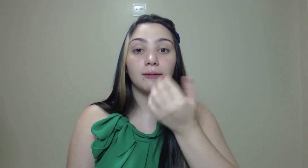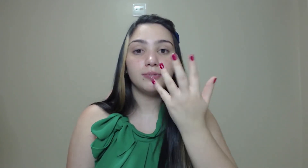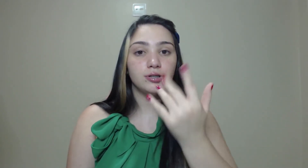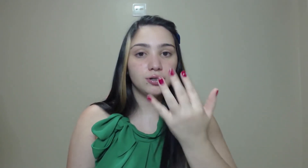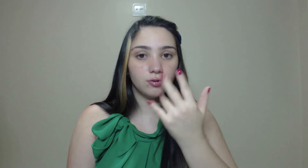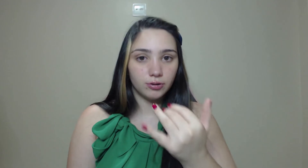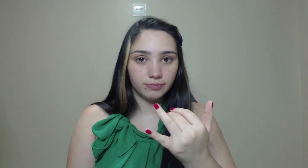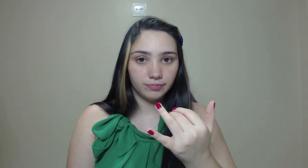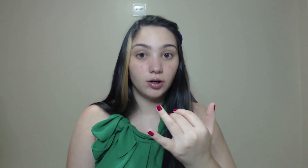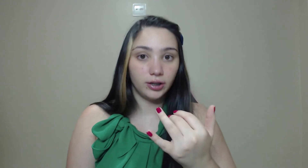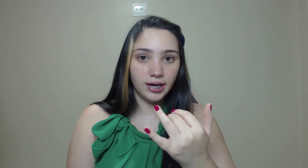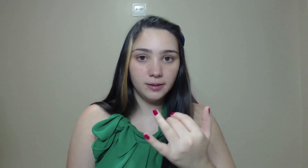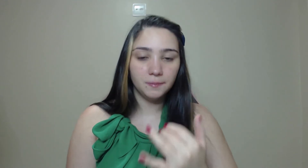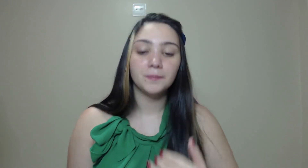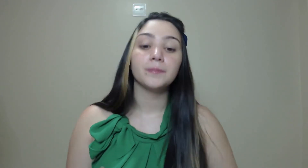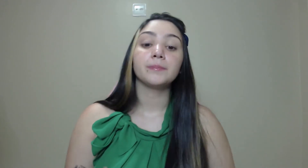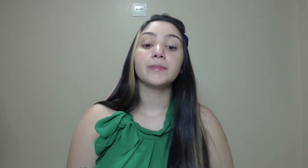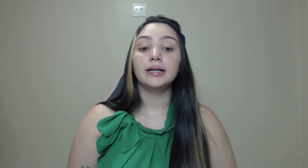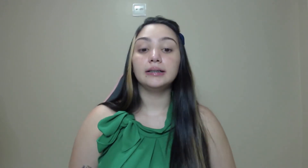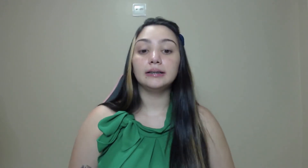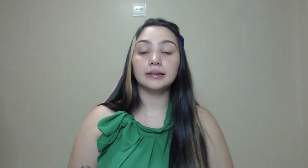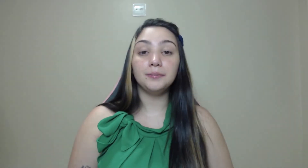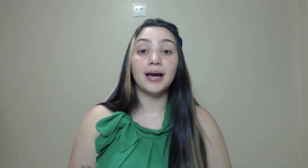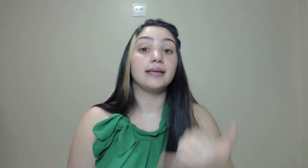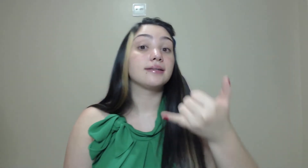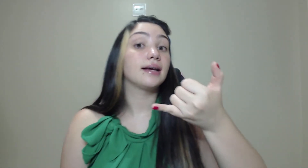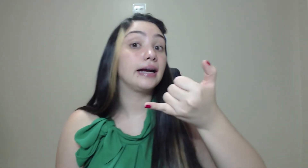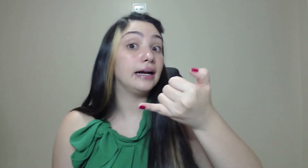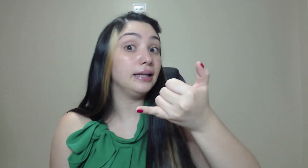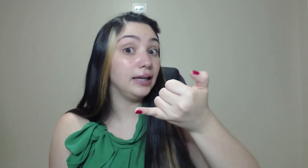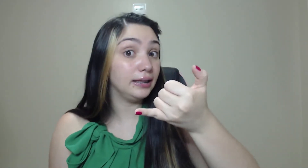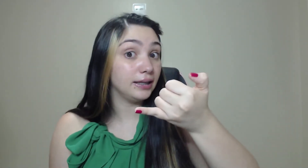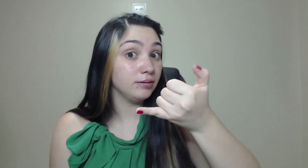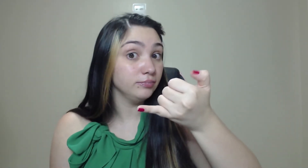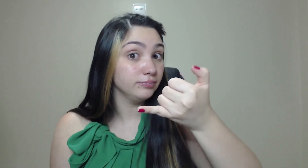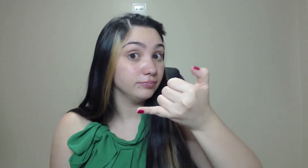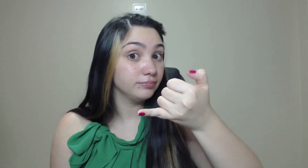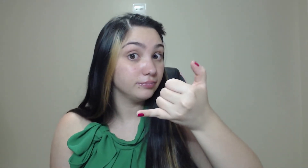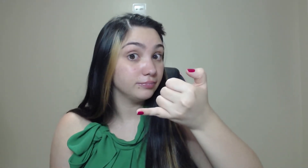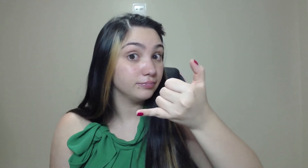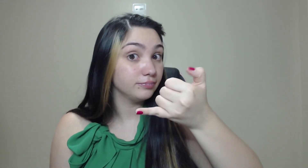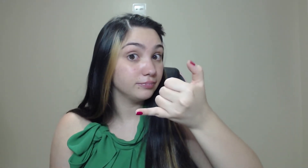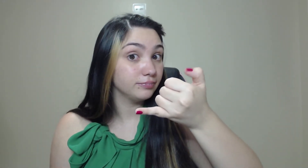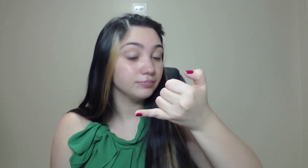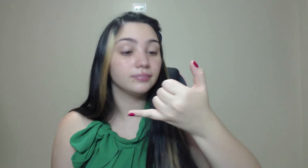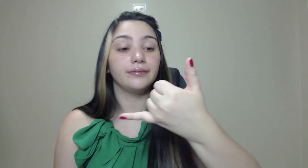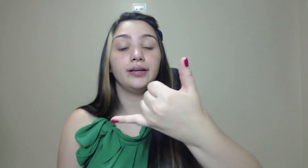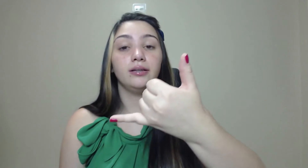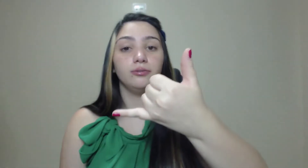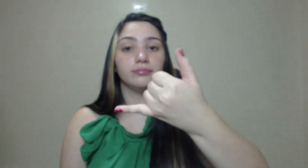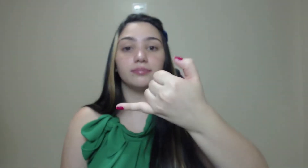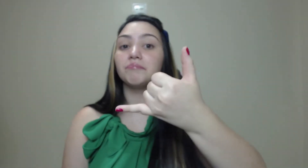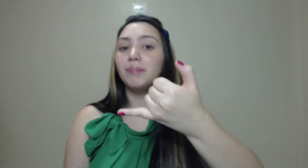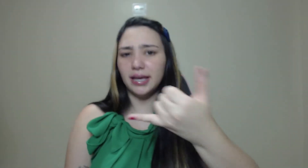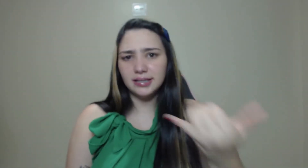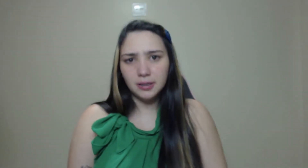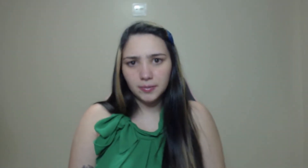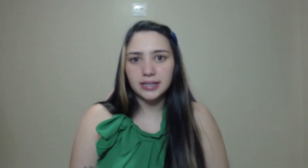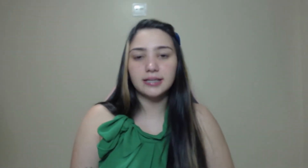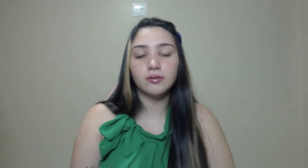de cor, ok? Que mais? Caneta. Tá vendo? Bem simples esse do caneta,